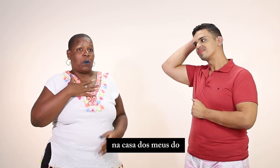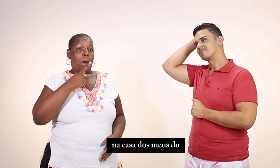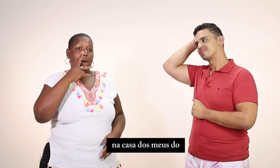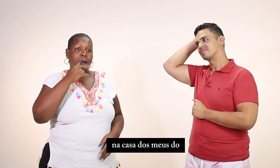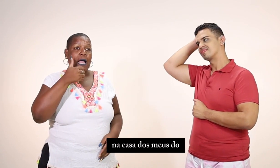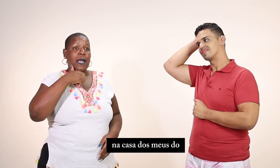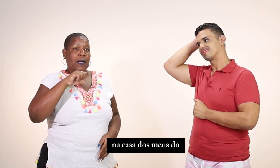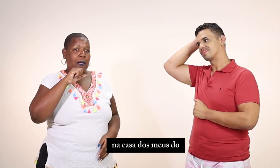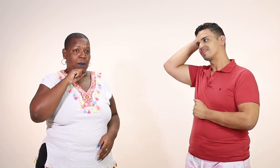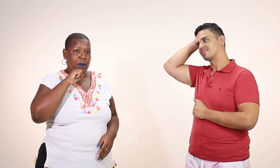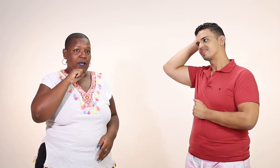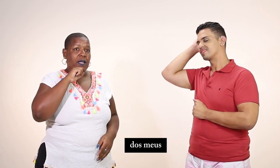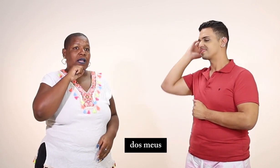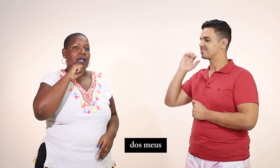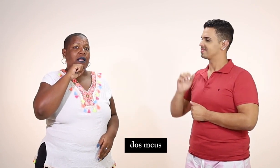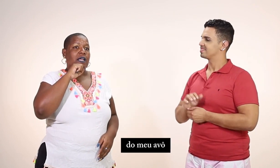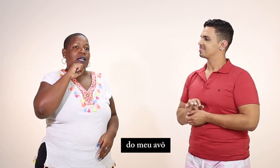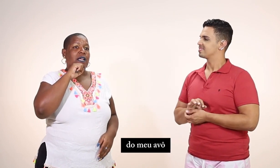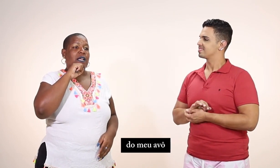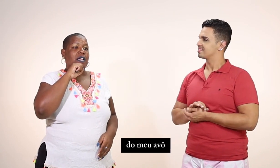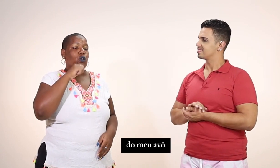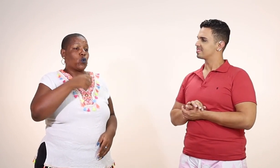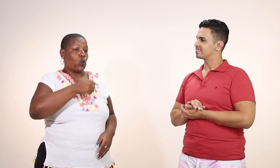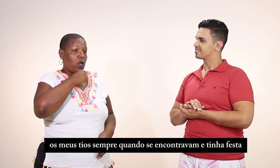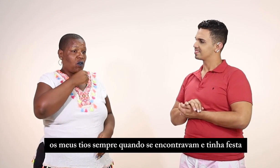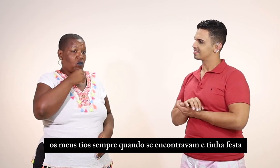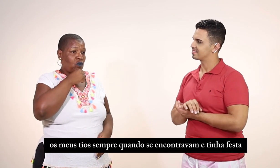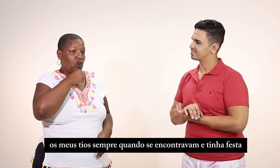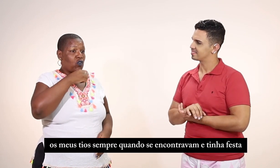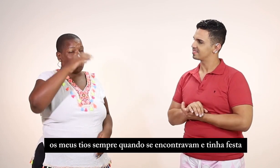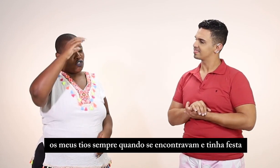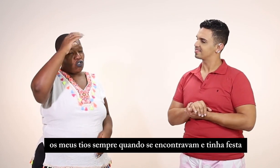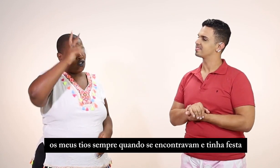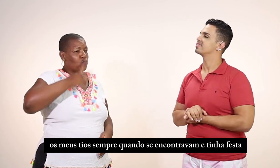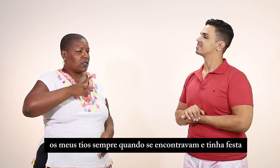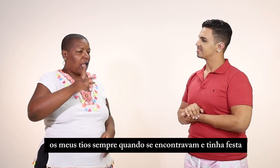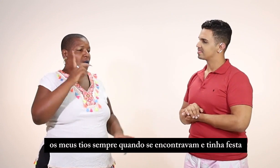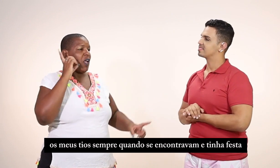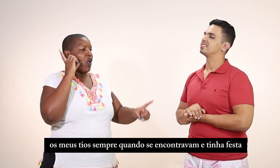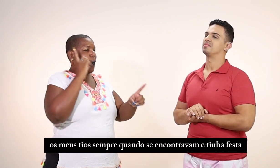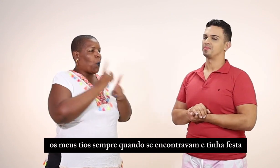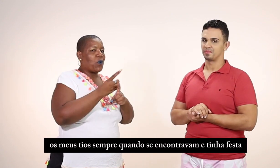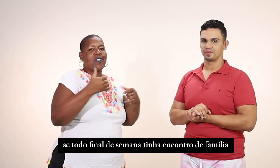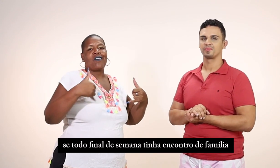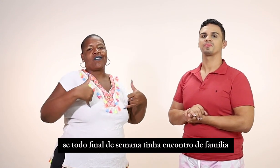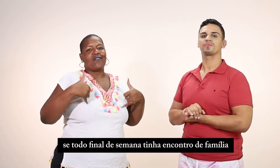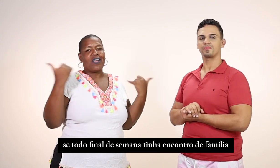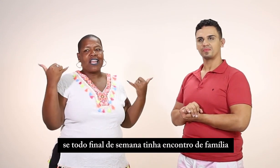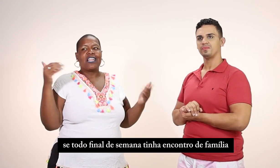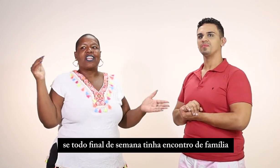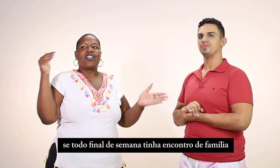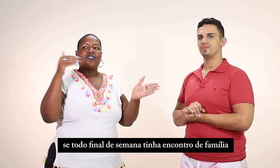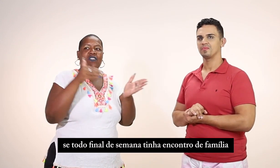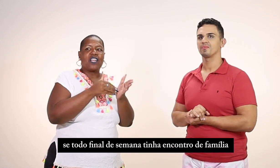casa do meu avô, os meus tios, sempre quando se encontravam e tinha festa, todo final de semana tinha encontro de